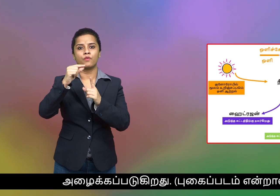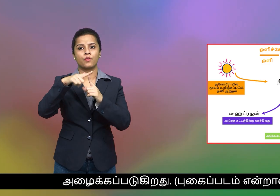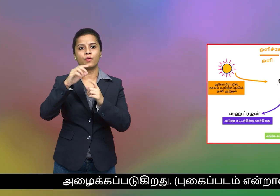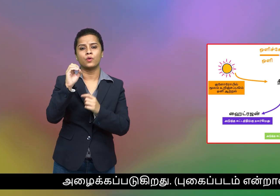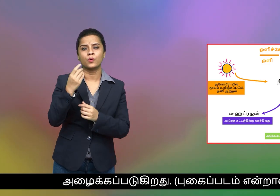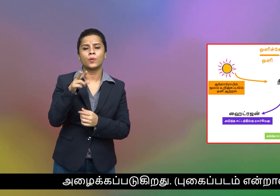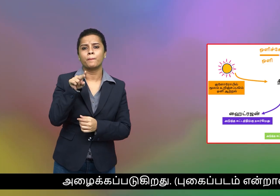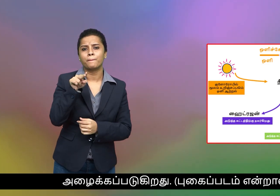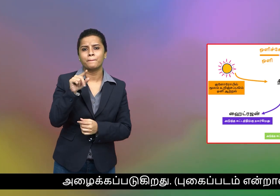ஒளி,